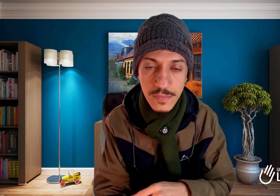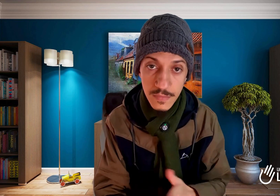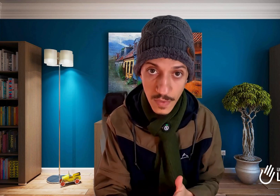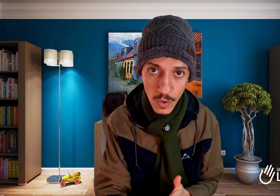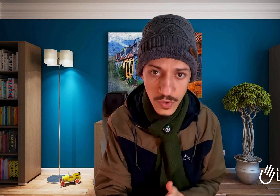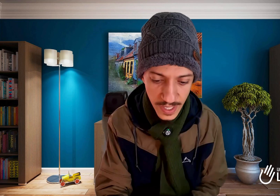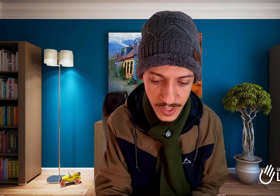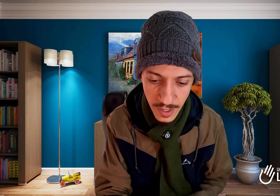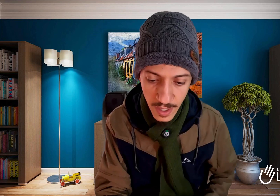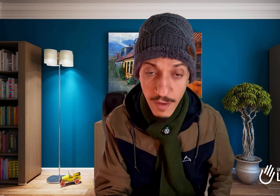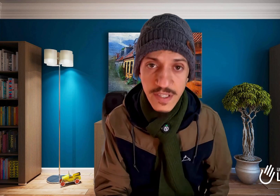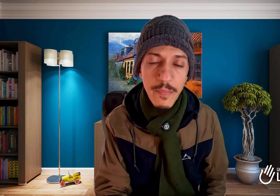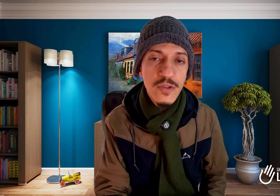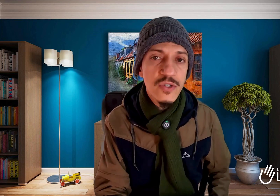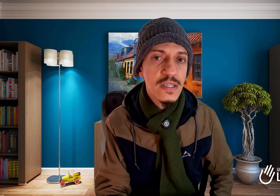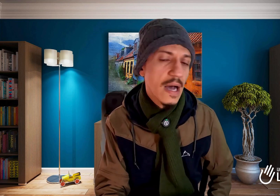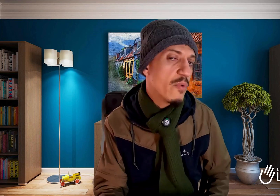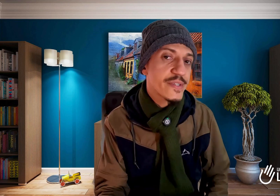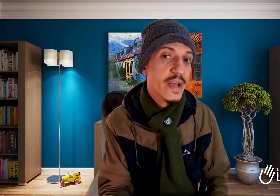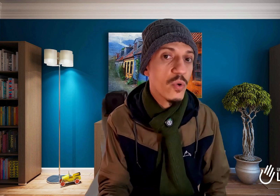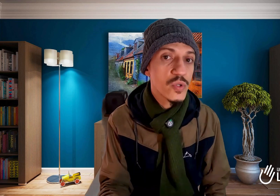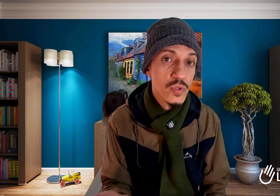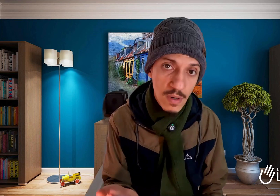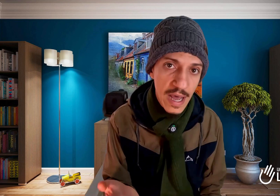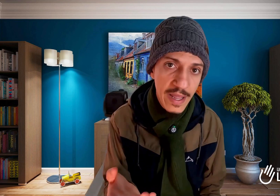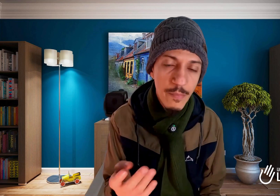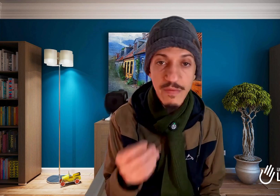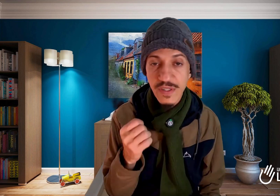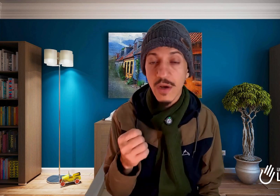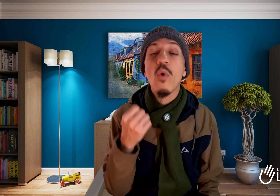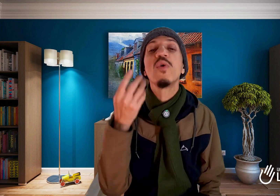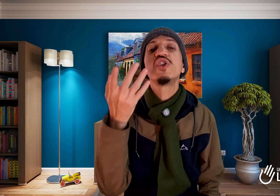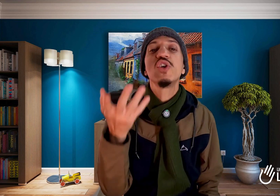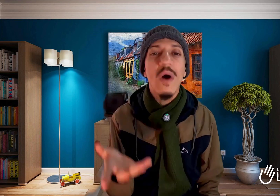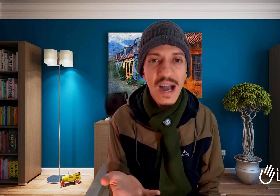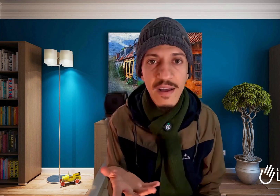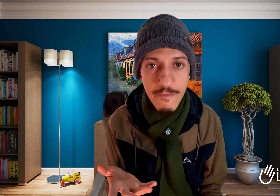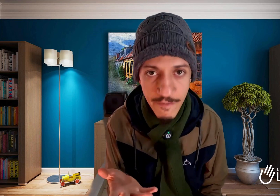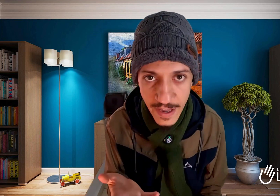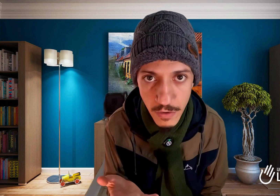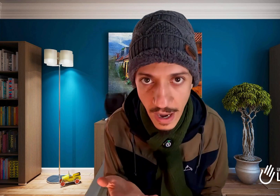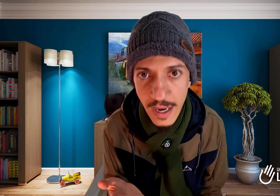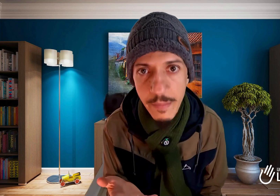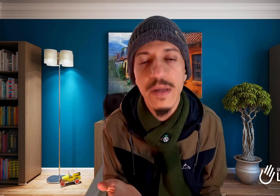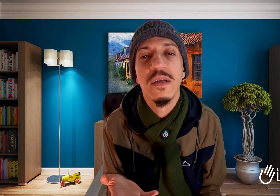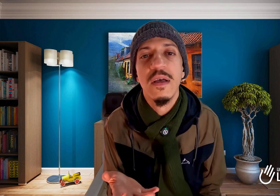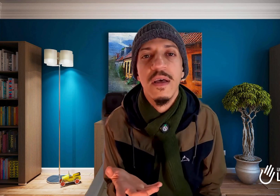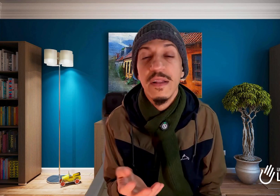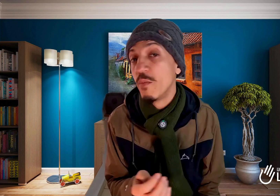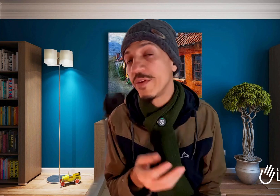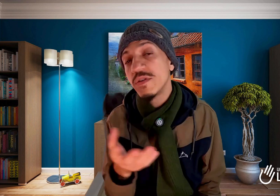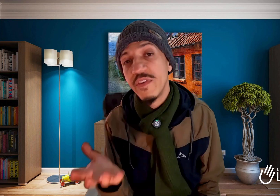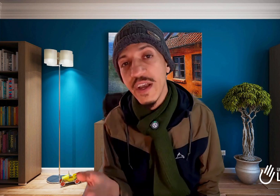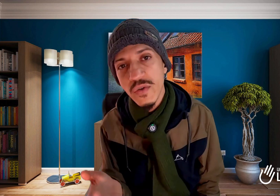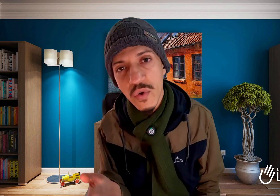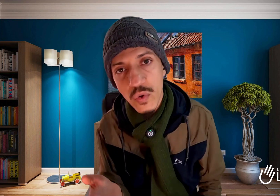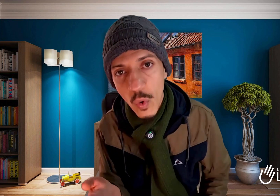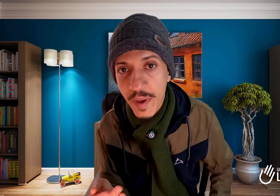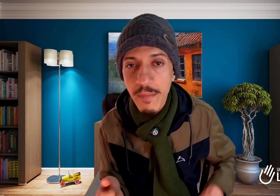Ou seja, você pode utilizar muitos recursos online para você continuar vendo a Libras. Tem muitos vídeos no YouTube que